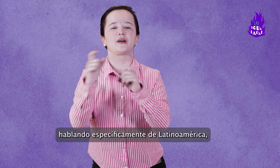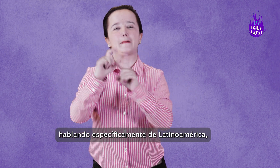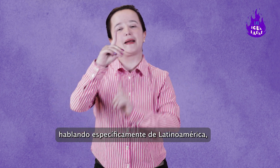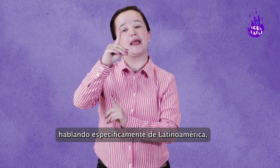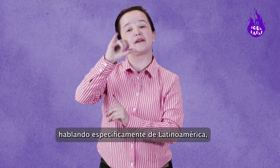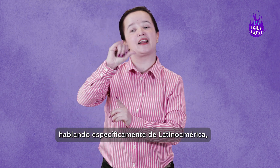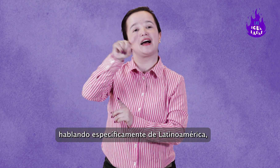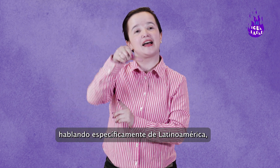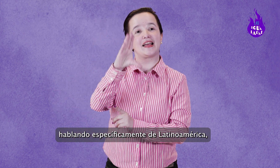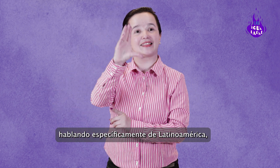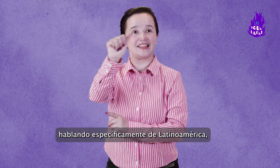Latinoamérica.